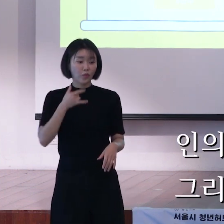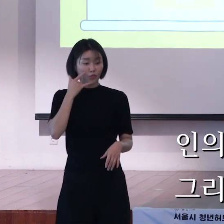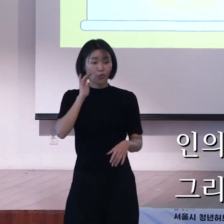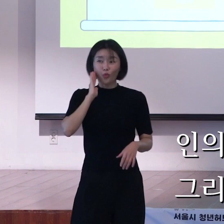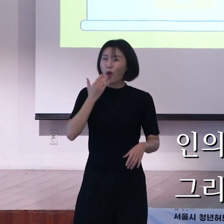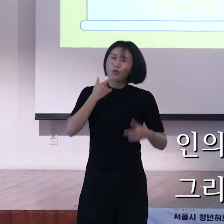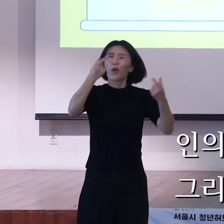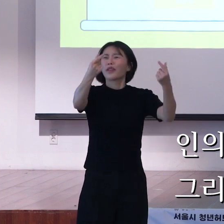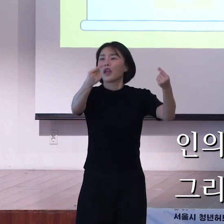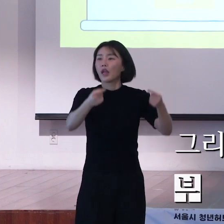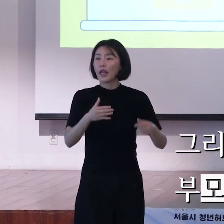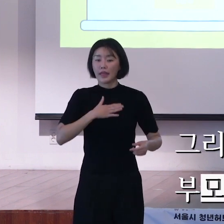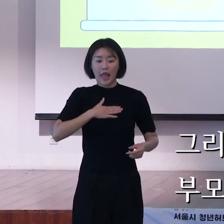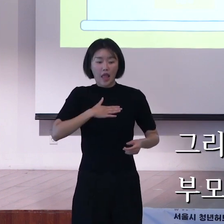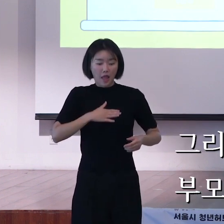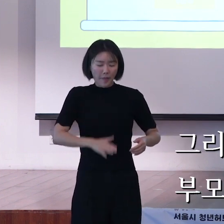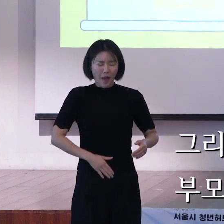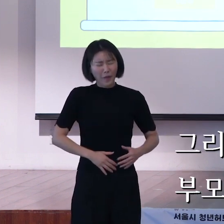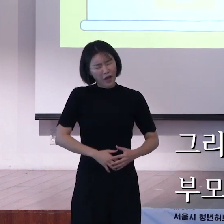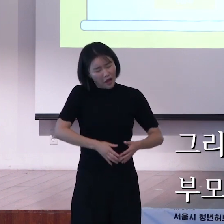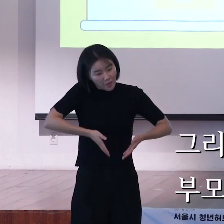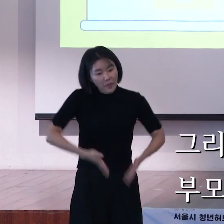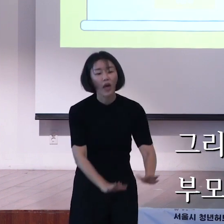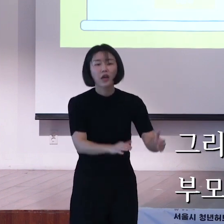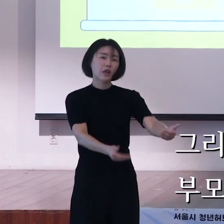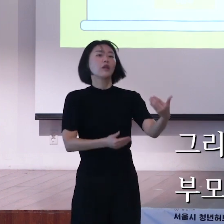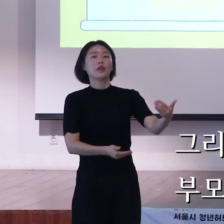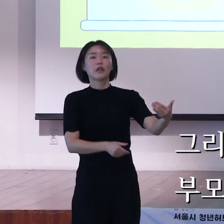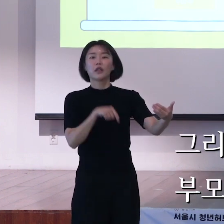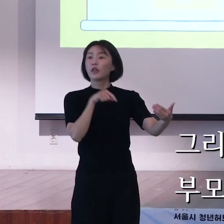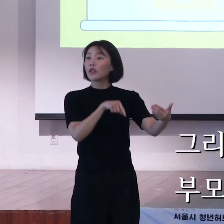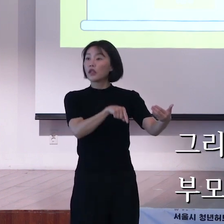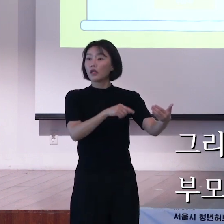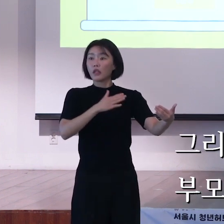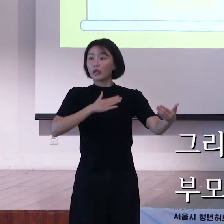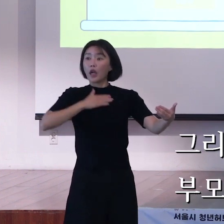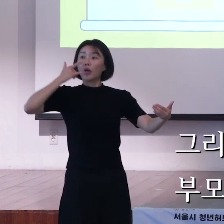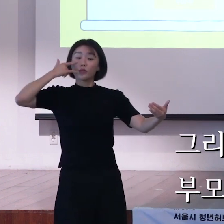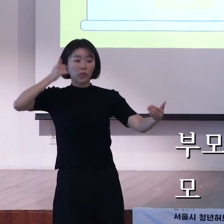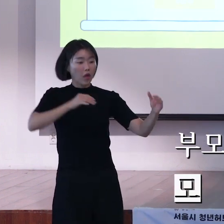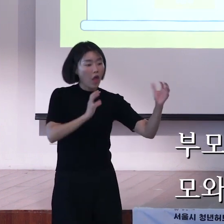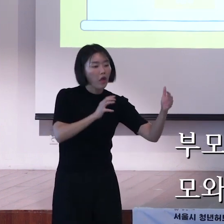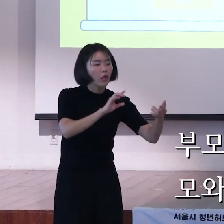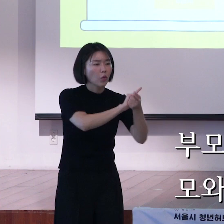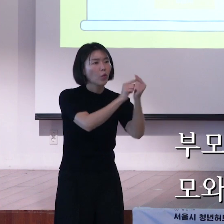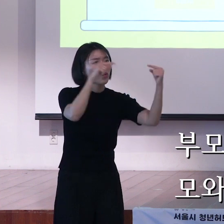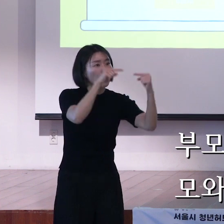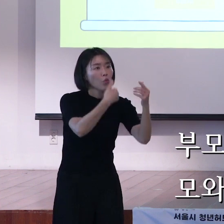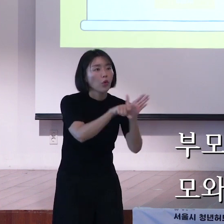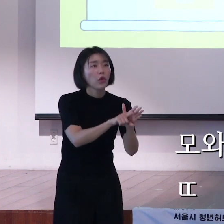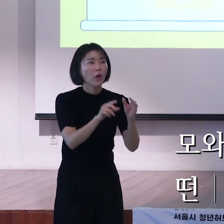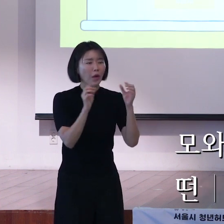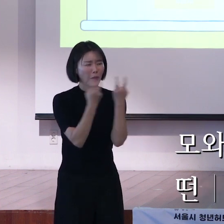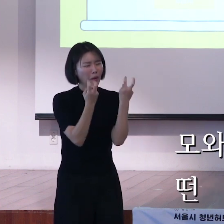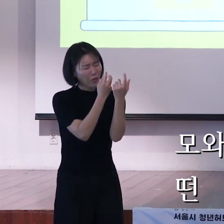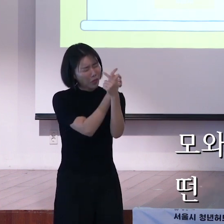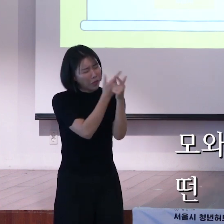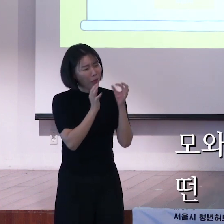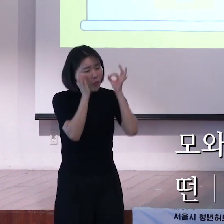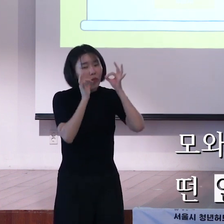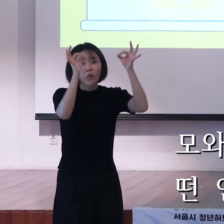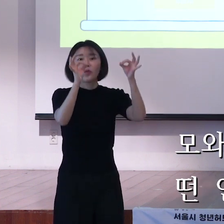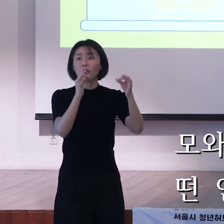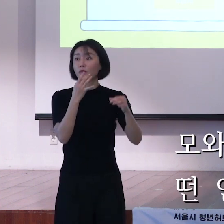부모가 노부모라면 내 아이와 내 부모와 소통하기 위해서 어떤